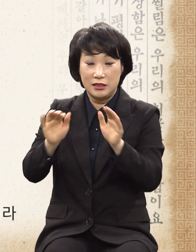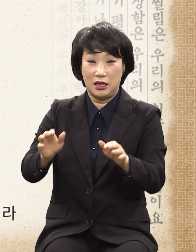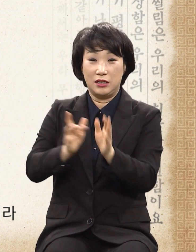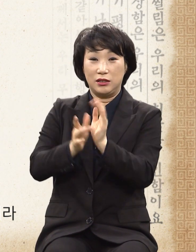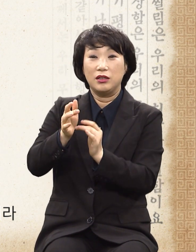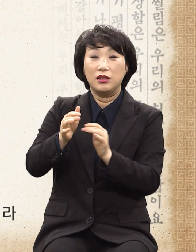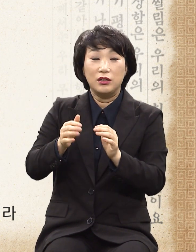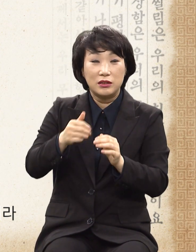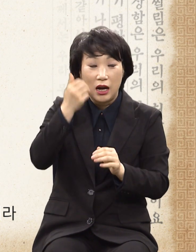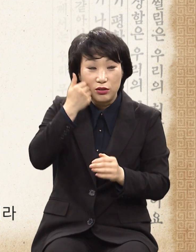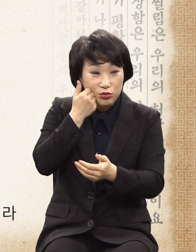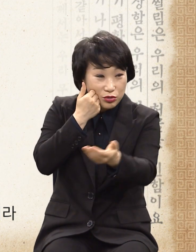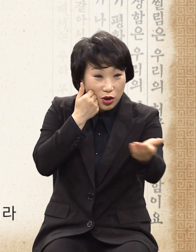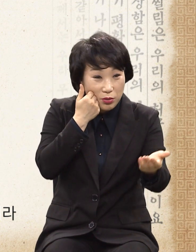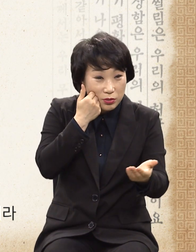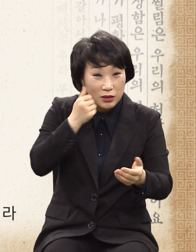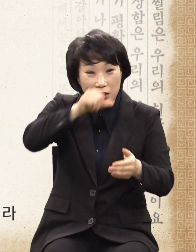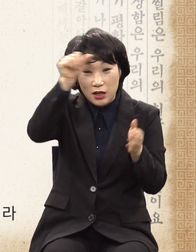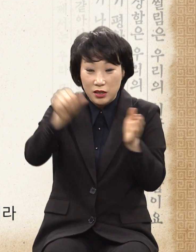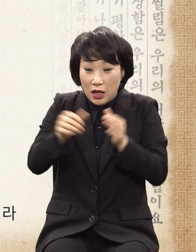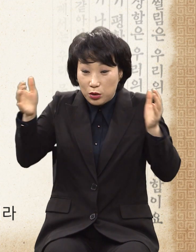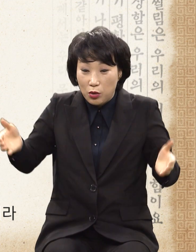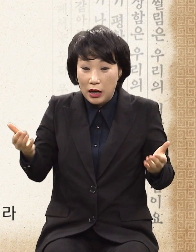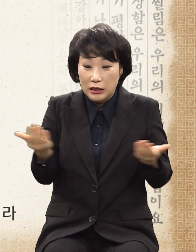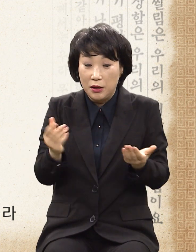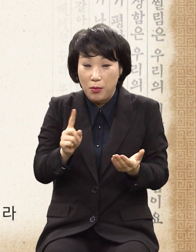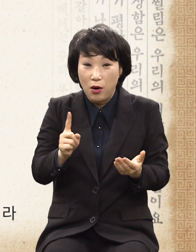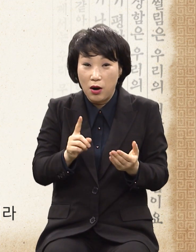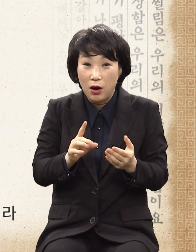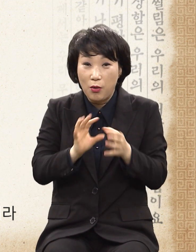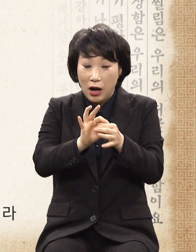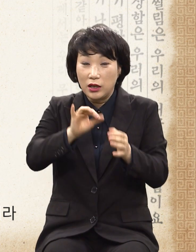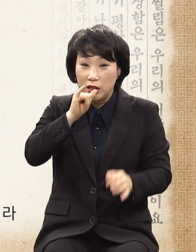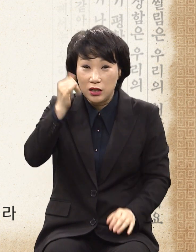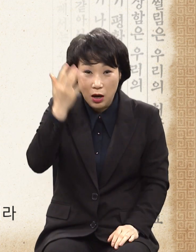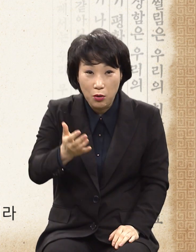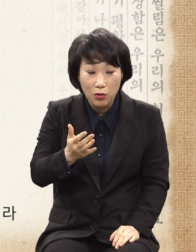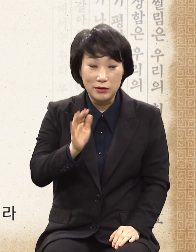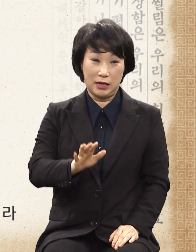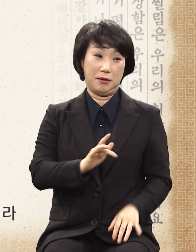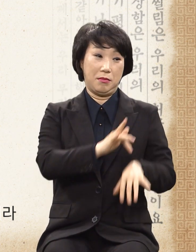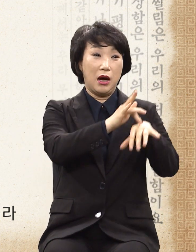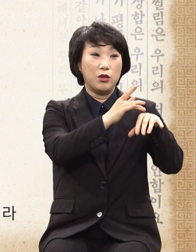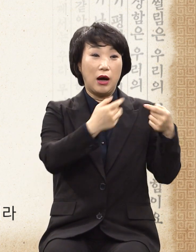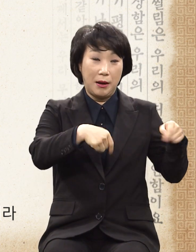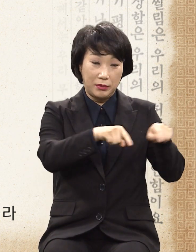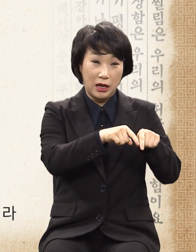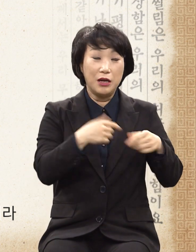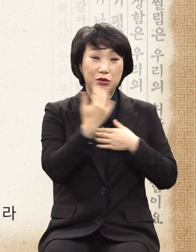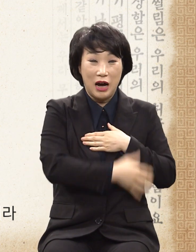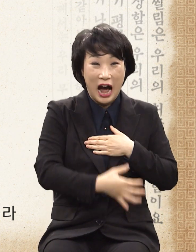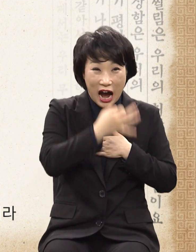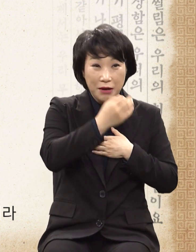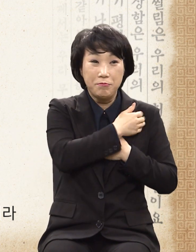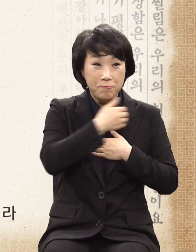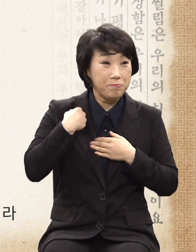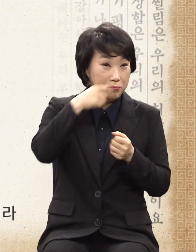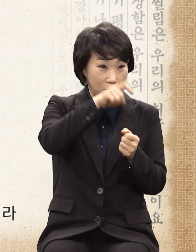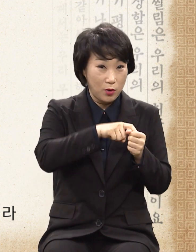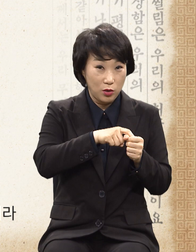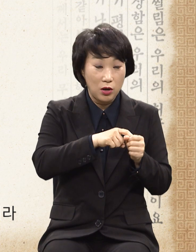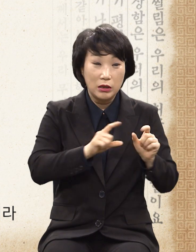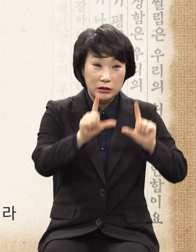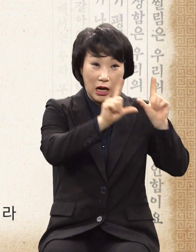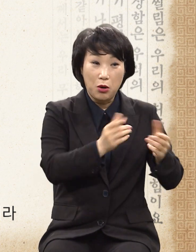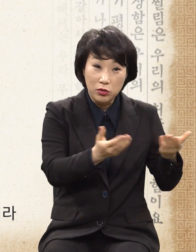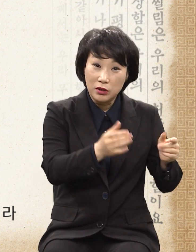어떤 누구 일을 했느냐? 마귀와 더불어 육신의 요구를 통해 육신의 정욕의 욕구 충족을